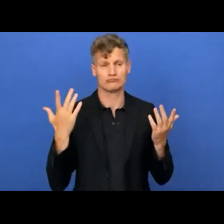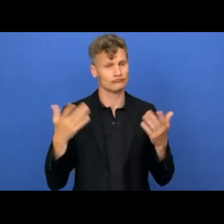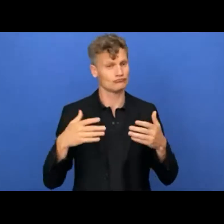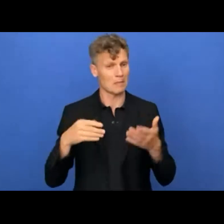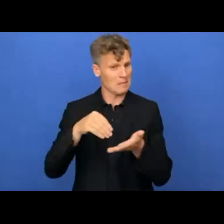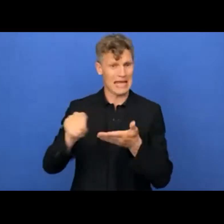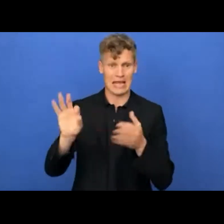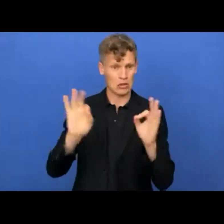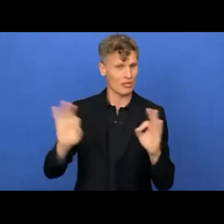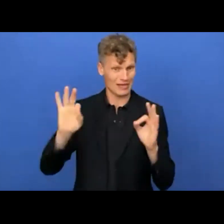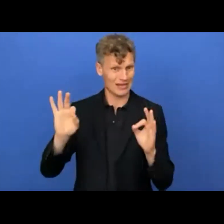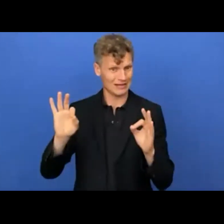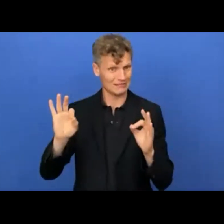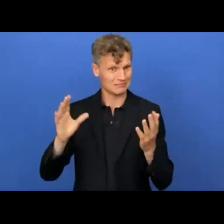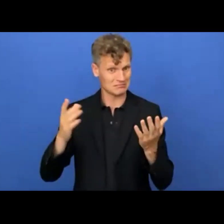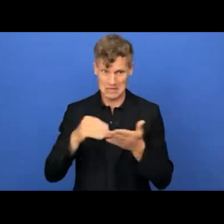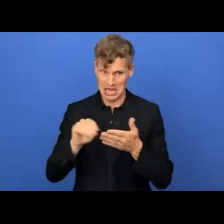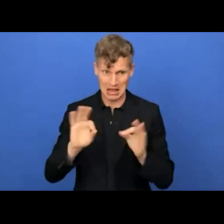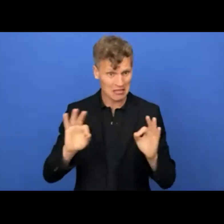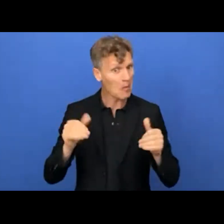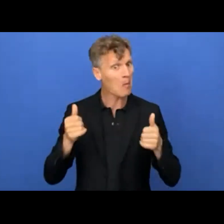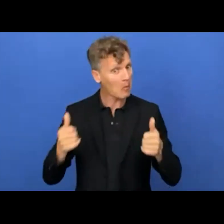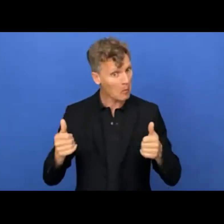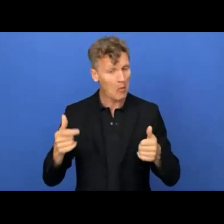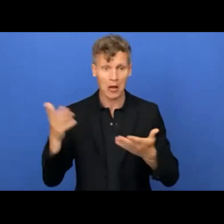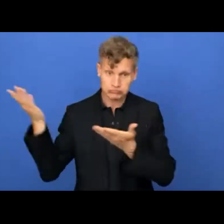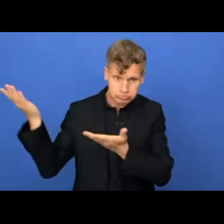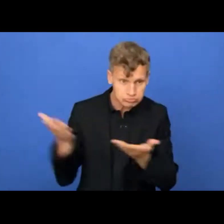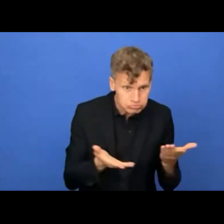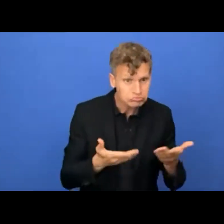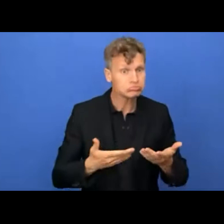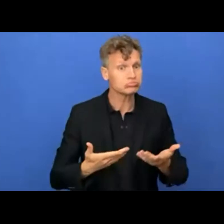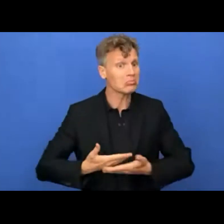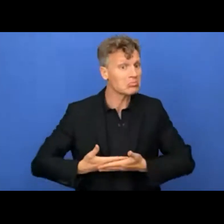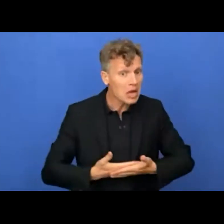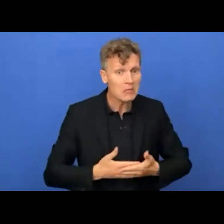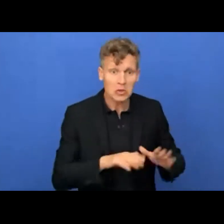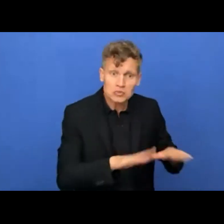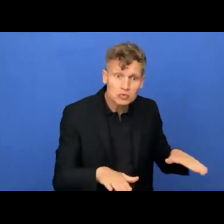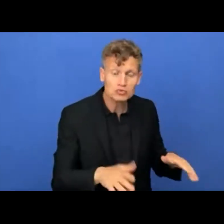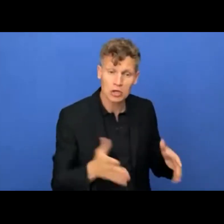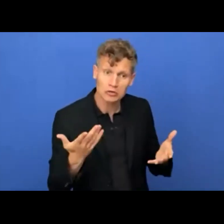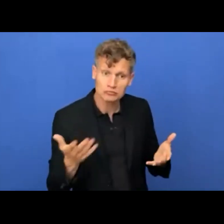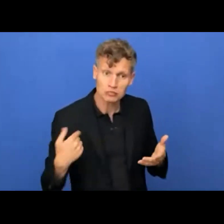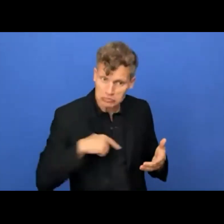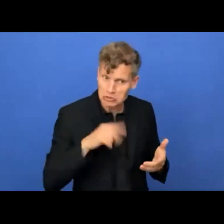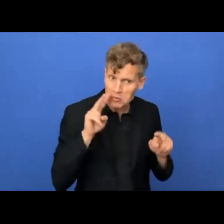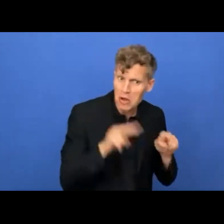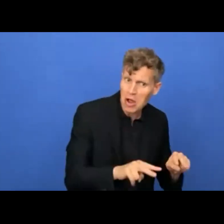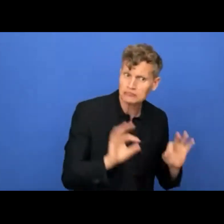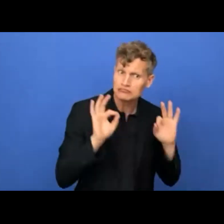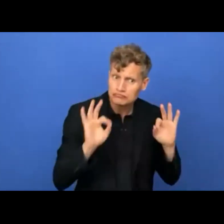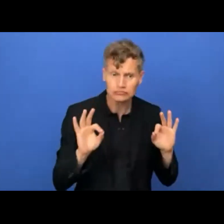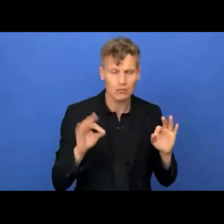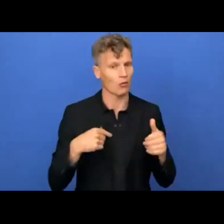éducation de la petite enfance gratuite, au moins pour quelques années, et c'est un point très important concernant ce sujet. Et puis, à la fois, il